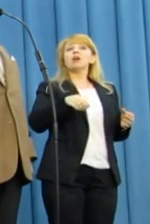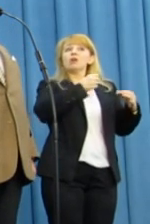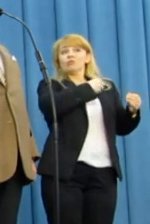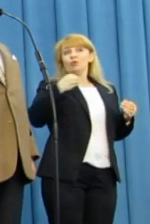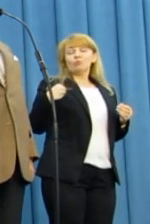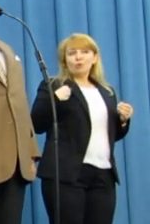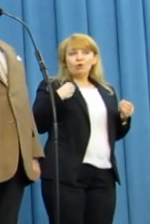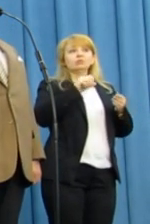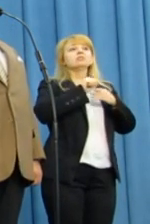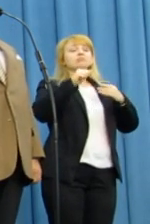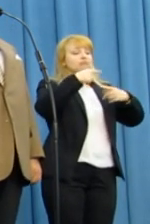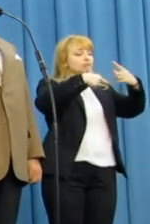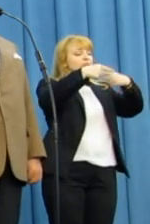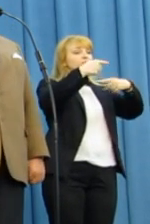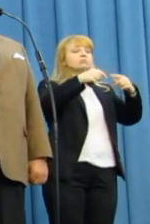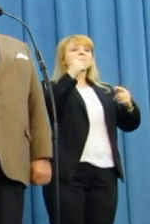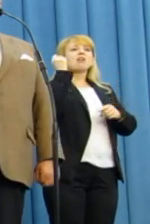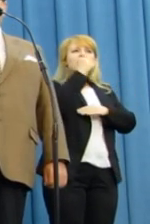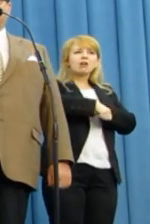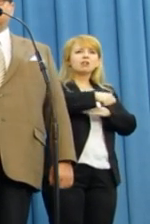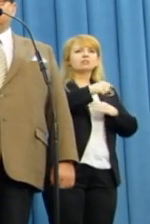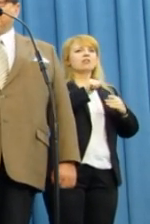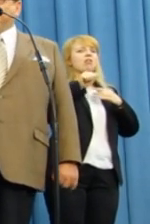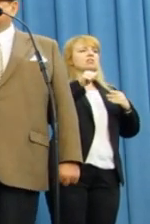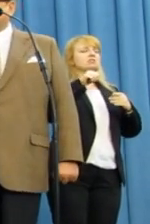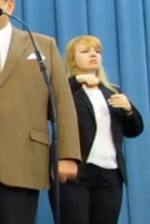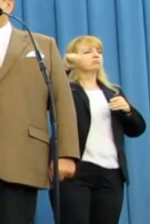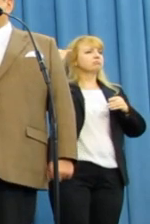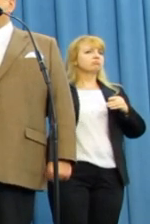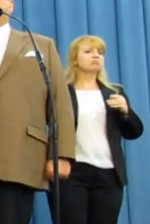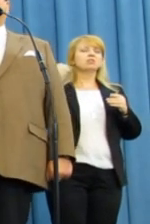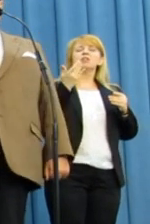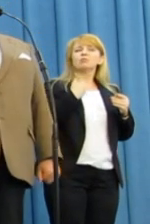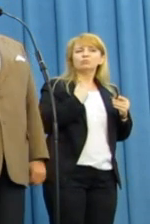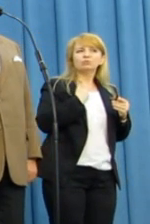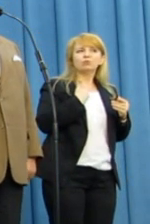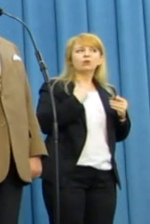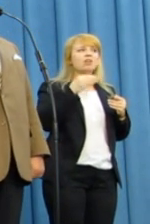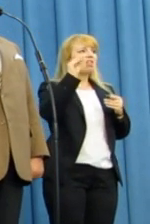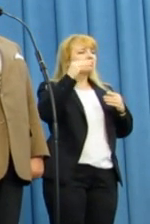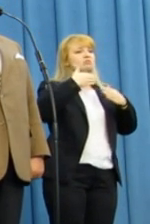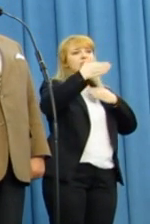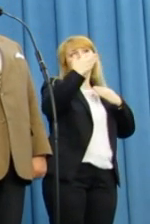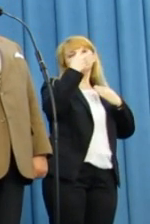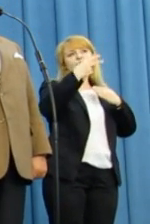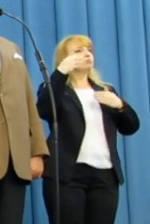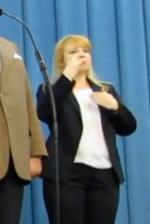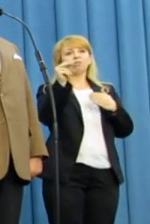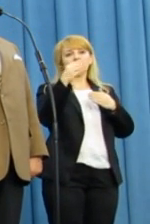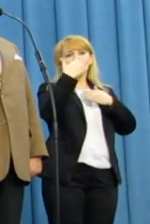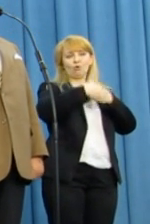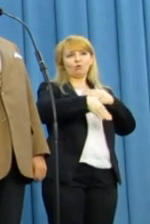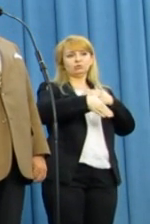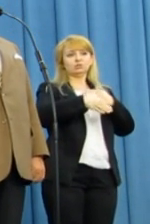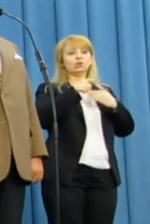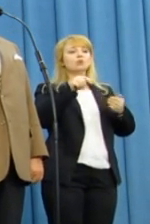polskim postępowaniu karnym dzieje już od lat i niestety się nie skończyło. To jest, moi drodzy,